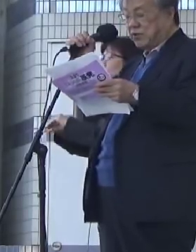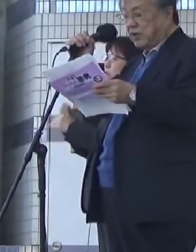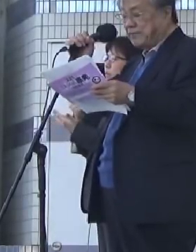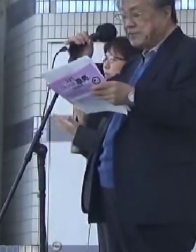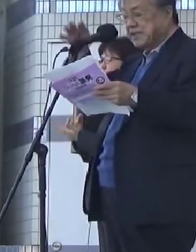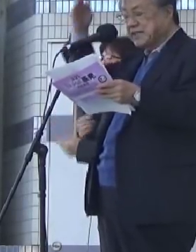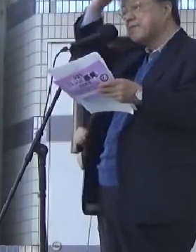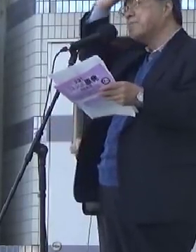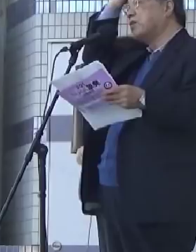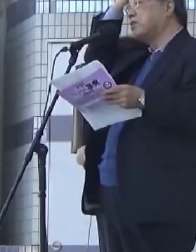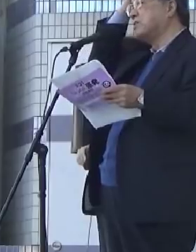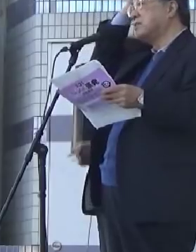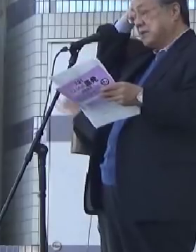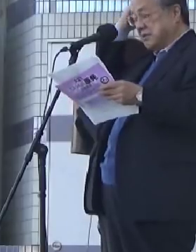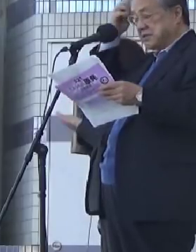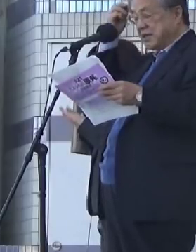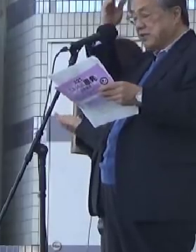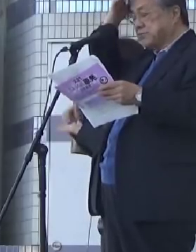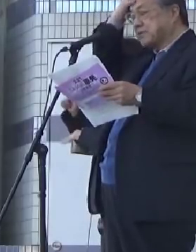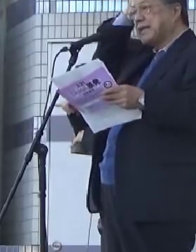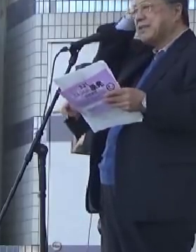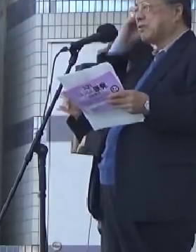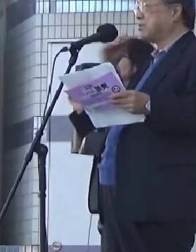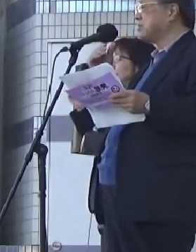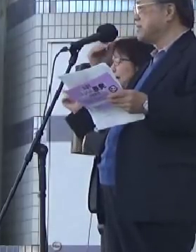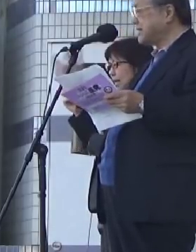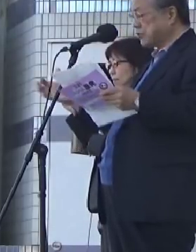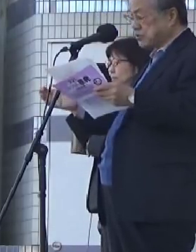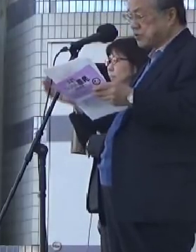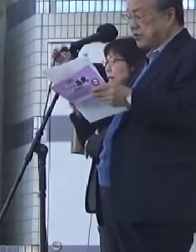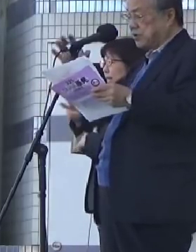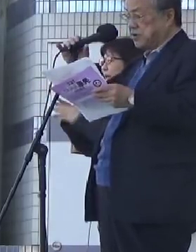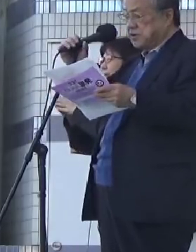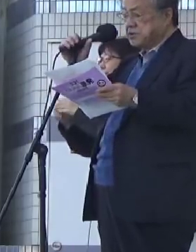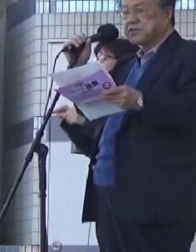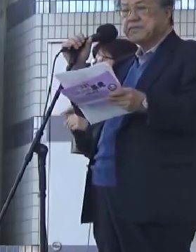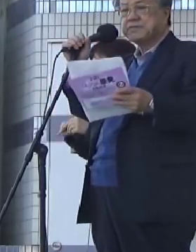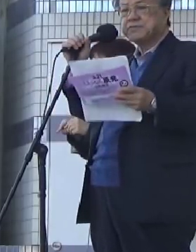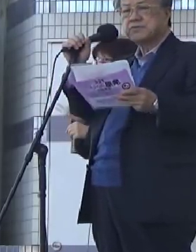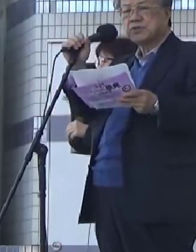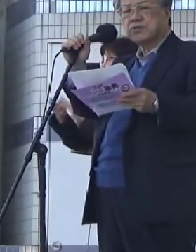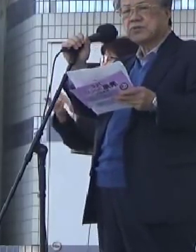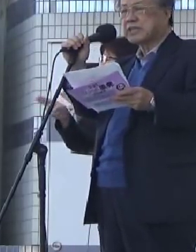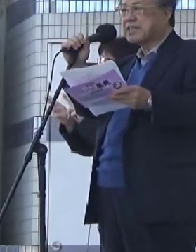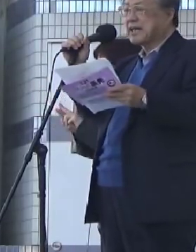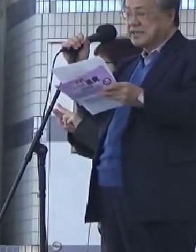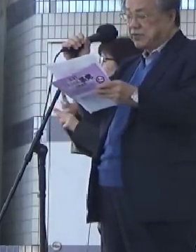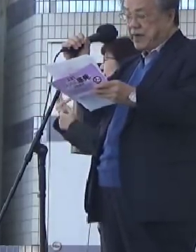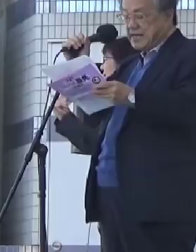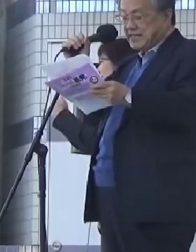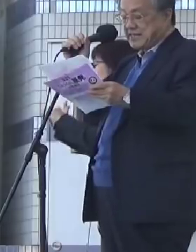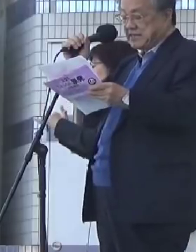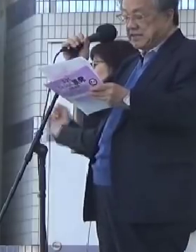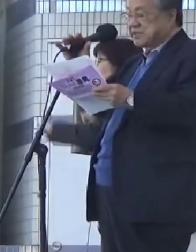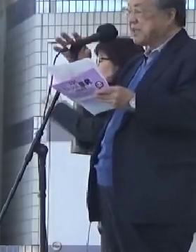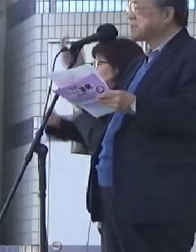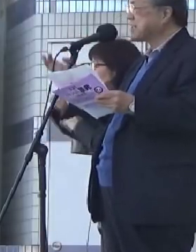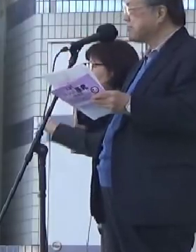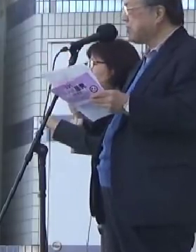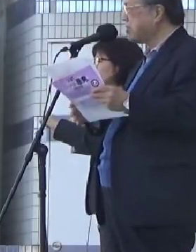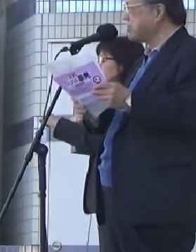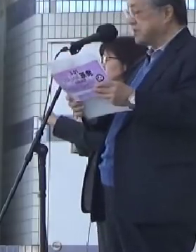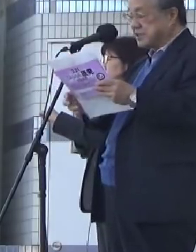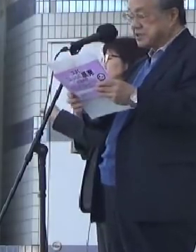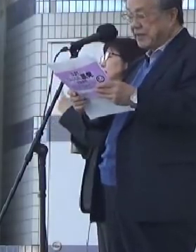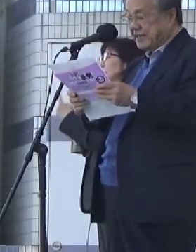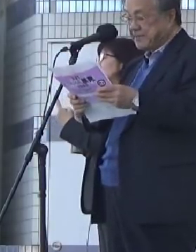現在の安倍政権も全国からの野党と市民運動の戦いの前に政